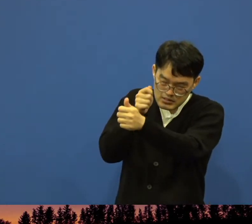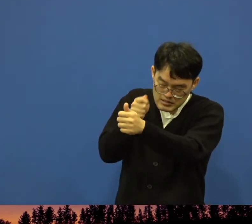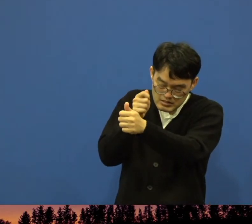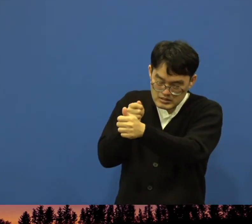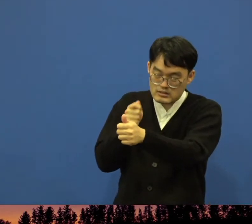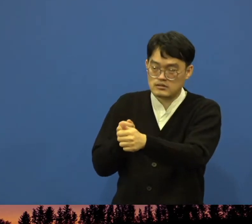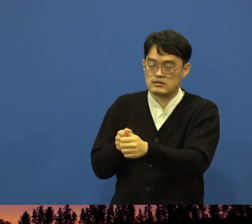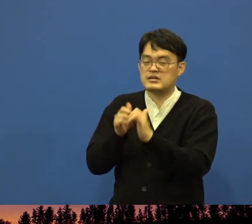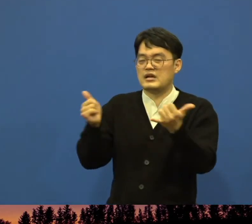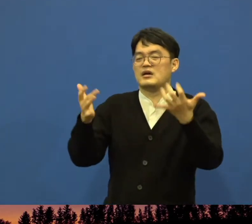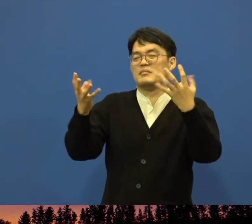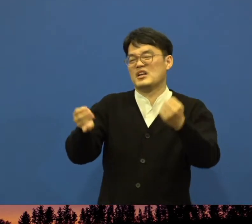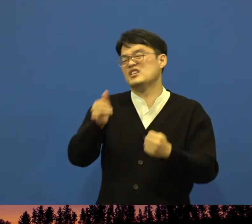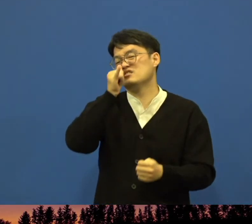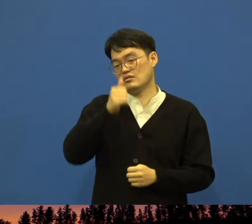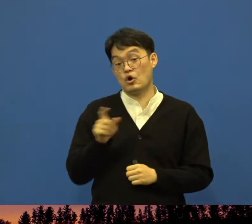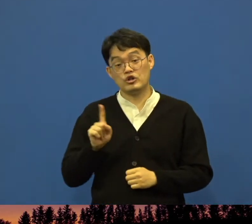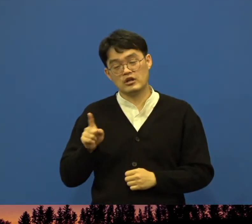미국에.